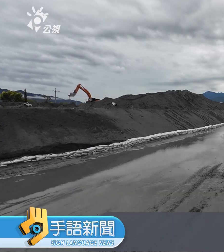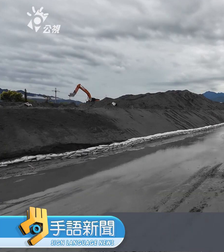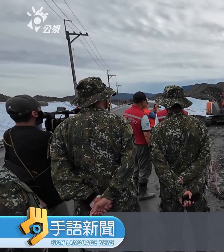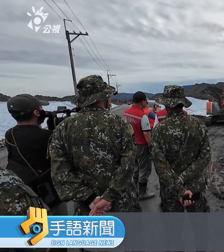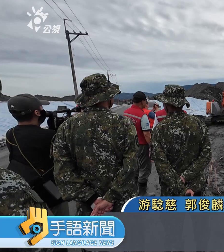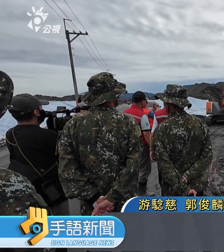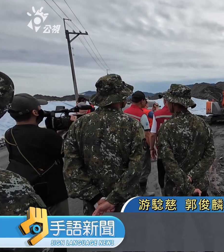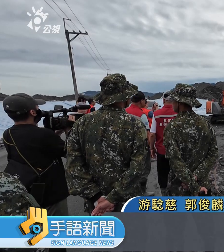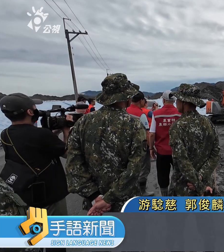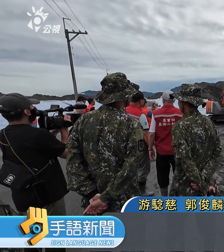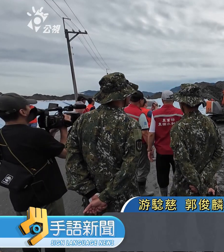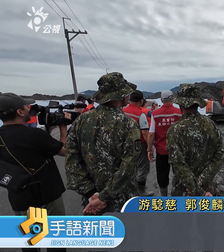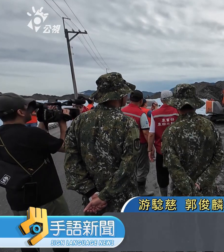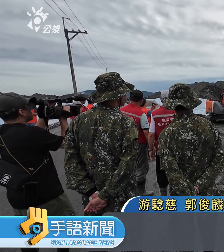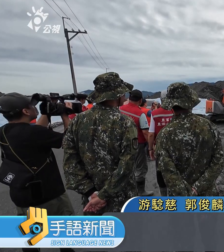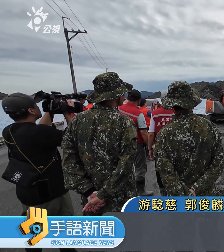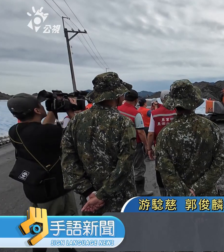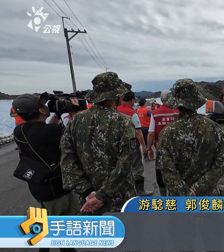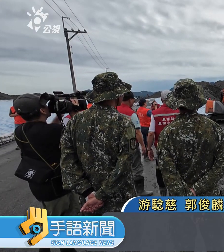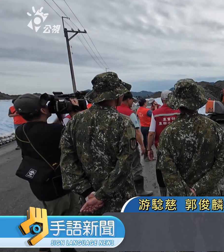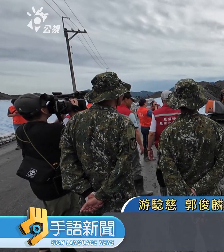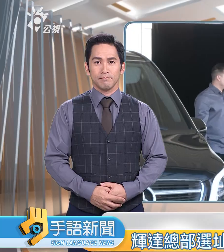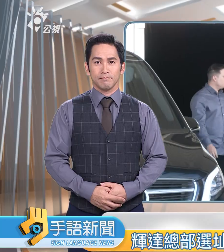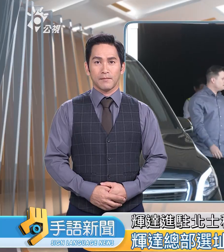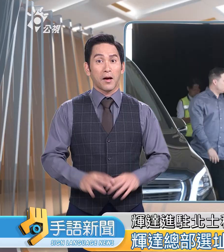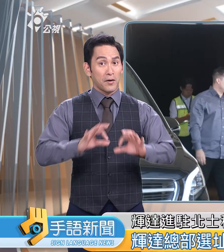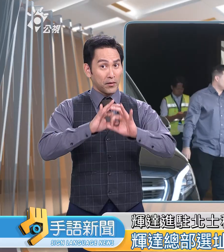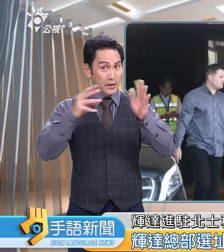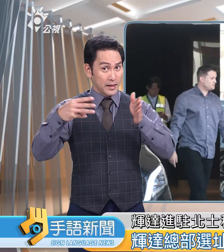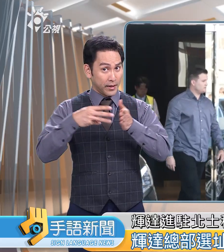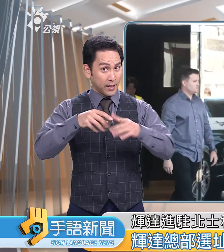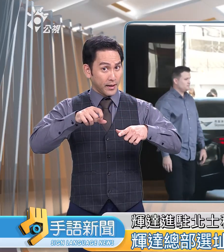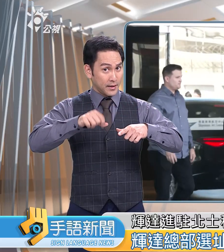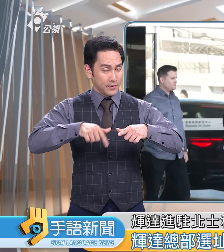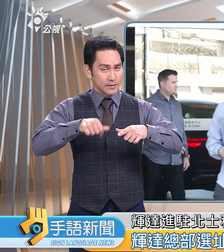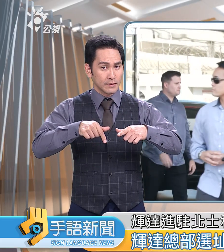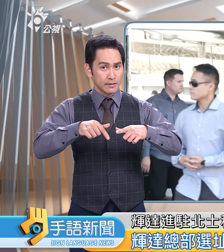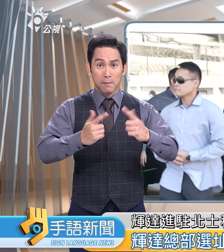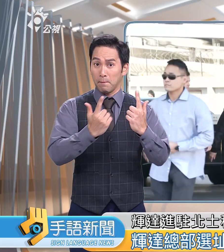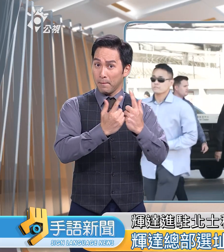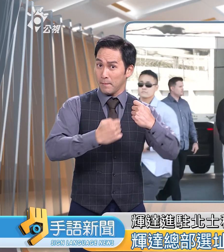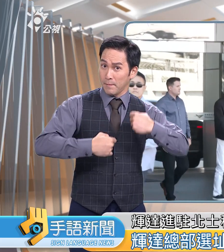尤燕慈、郭俊霖、温家凯花莲报道。 辉达进驻北市科